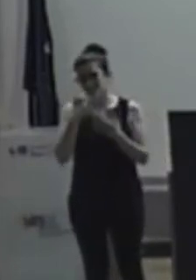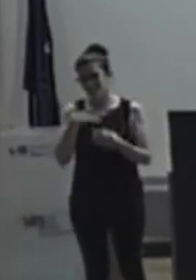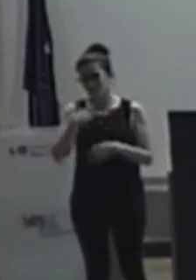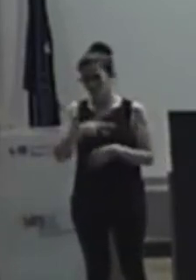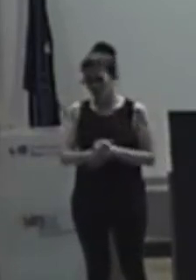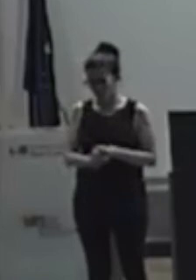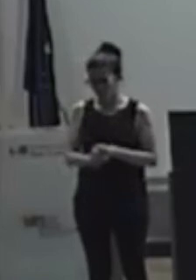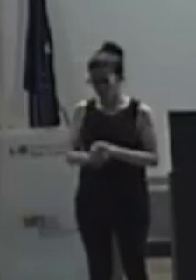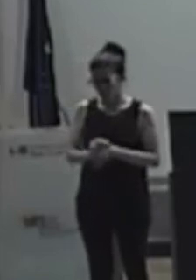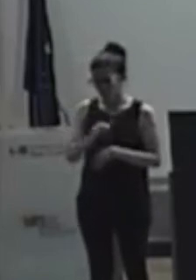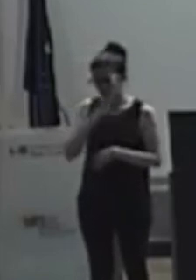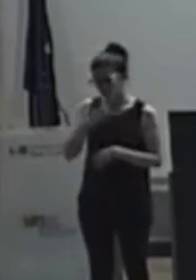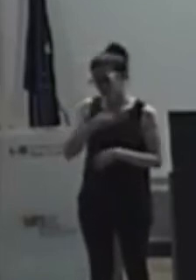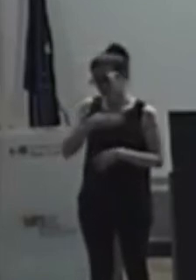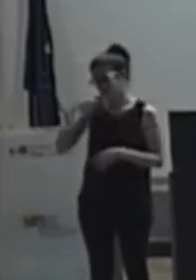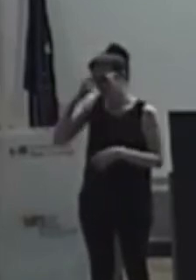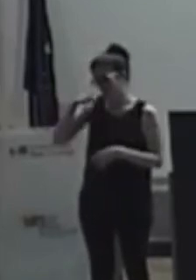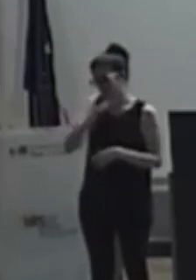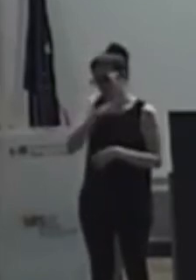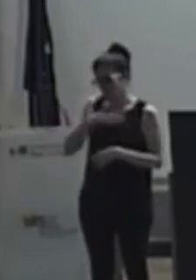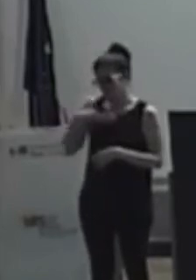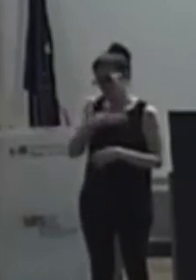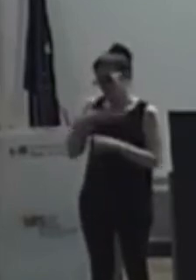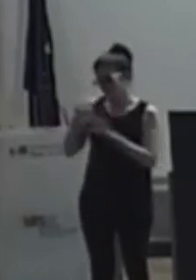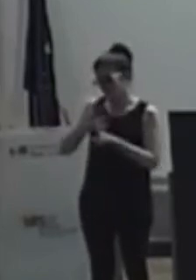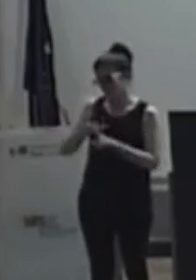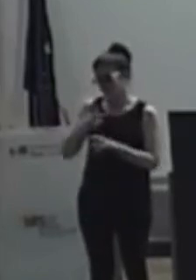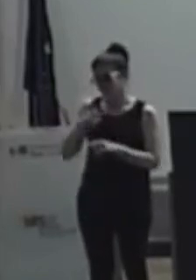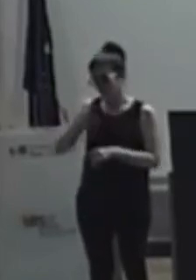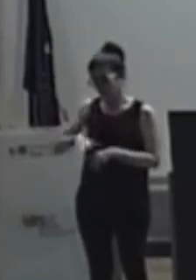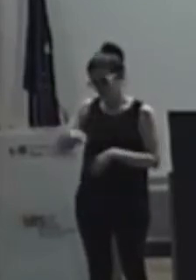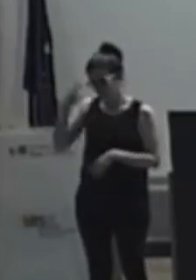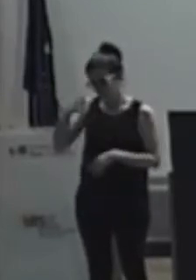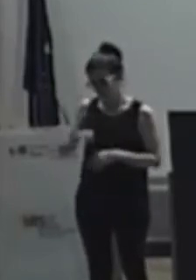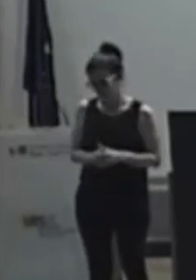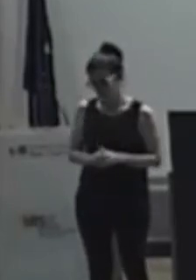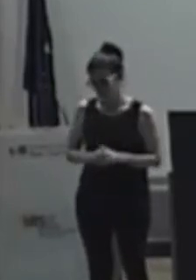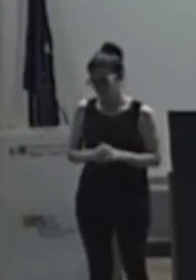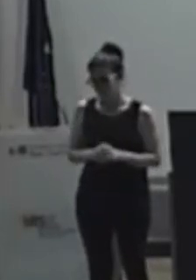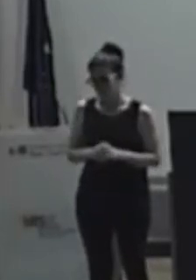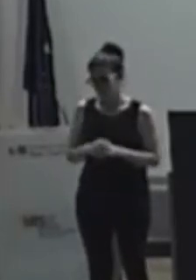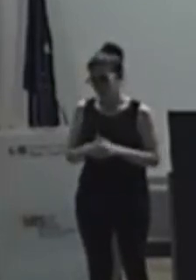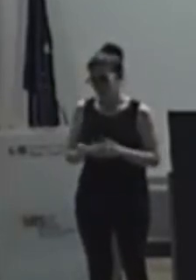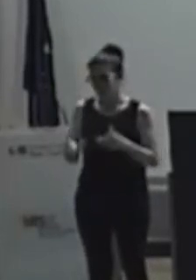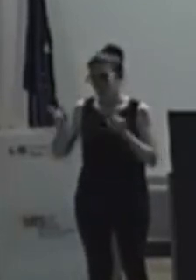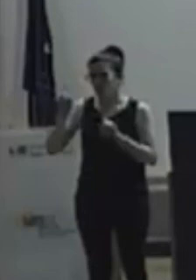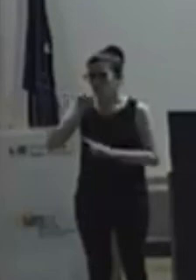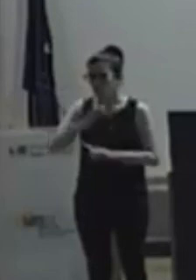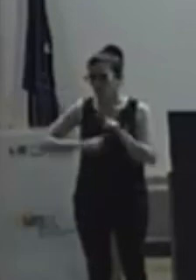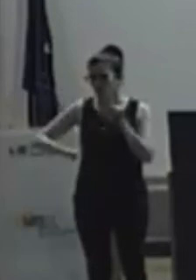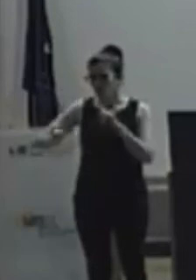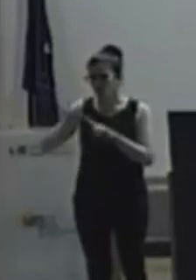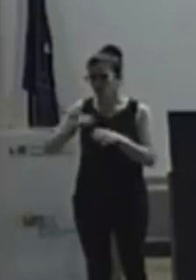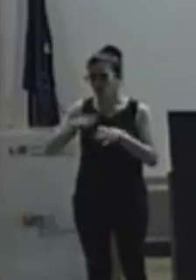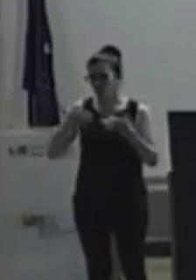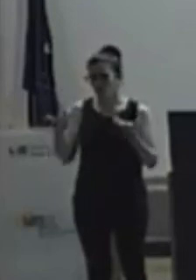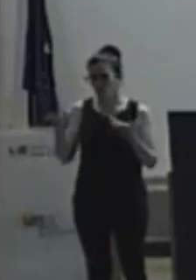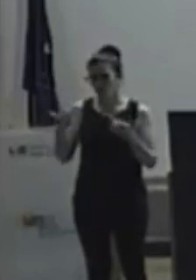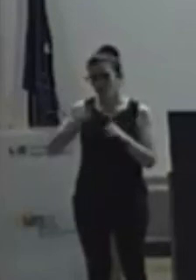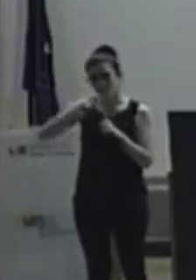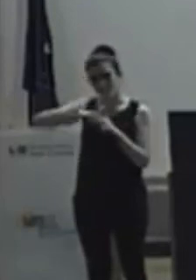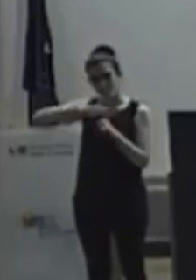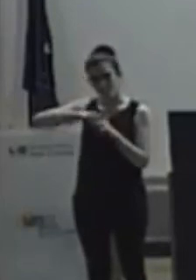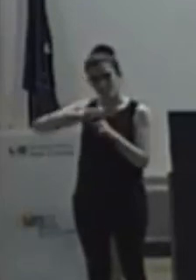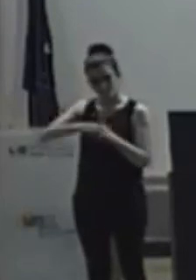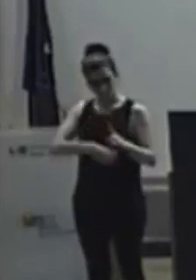me está adornando la píldora porque es algo malo, ¿no? El problema es con los medidores continuos